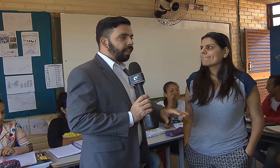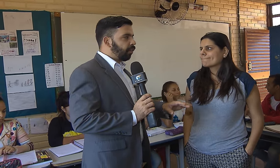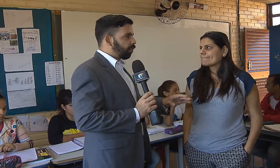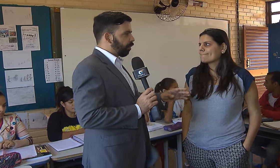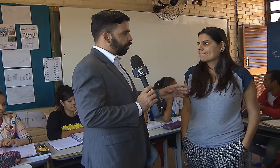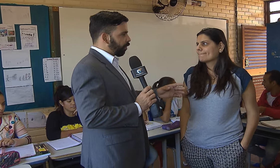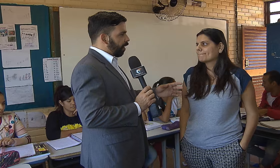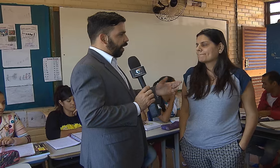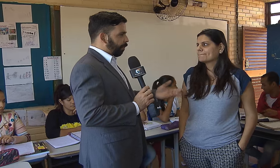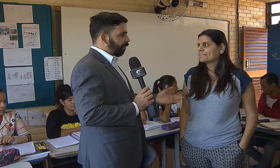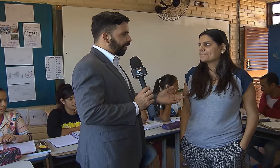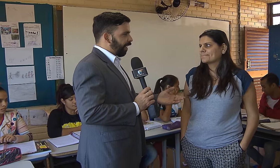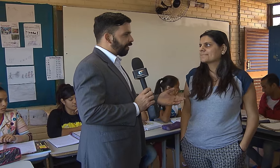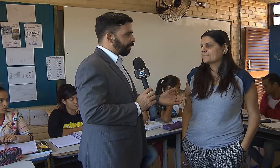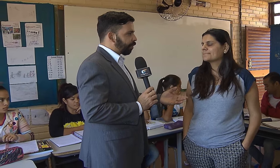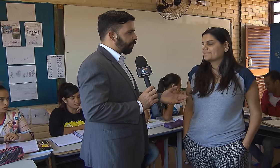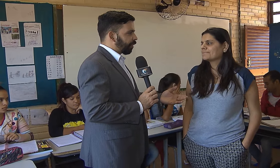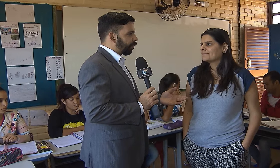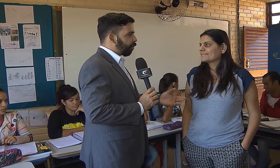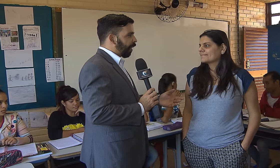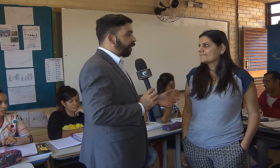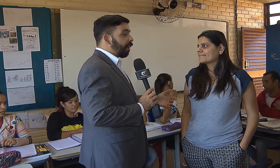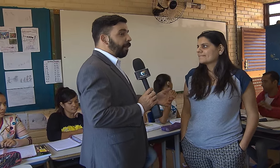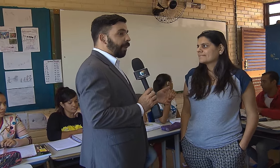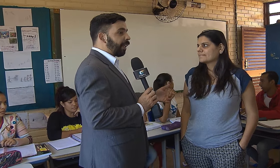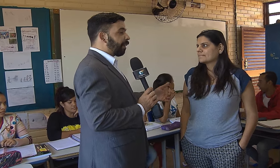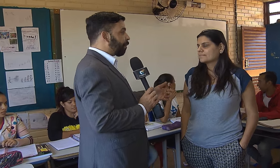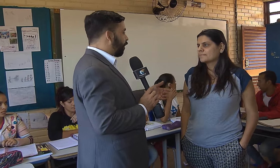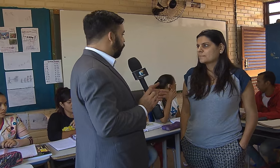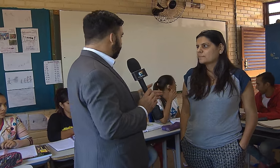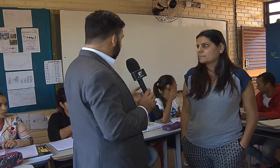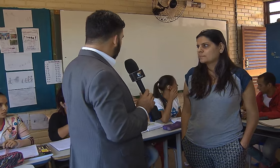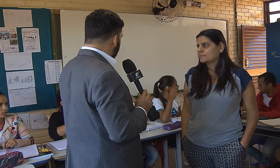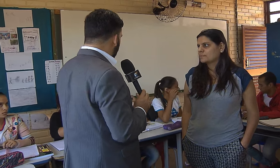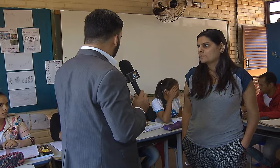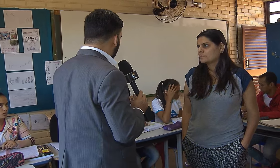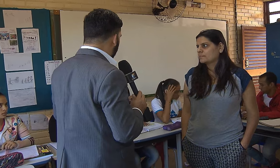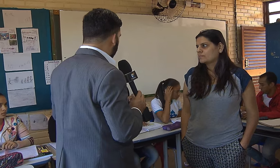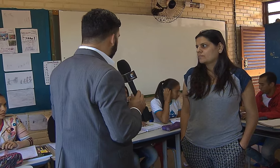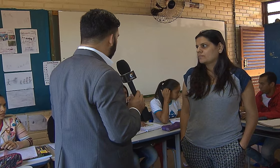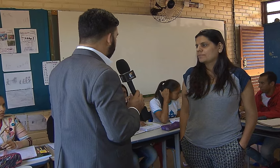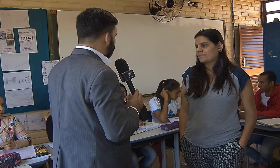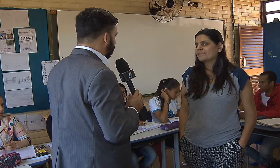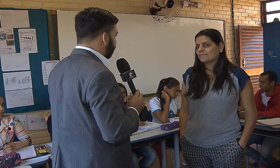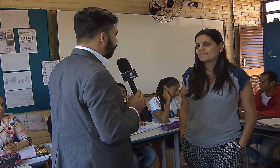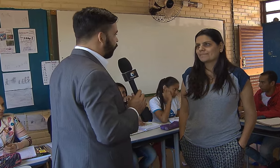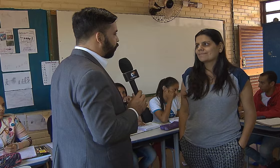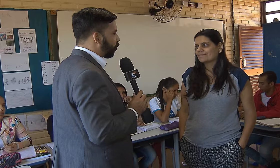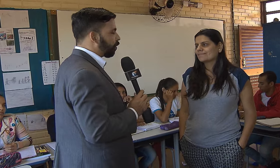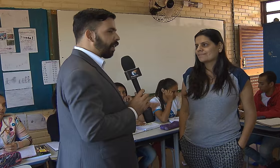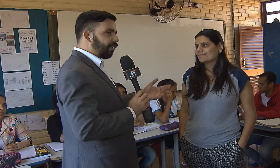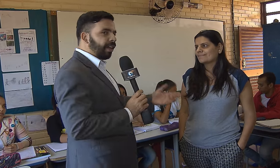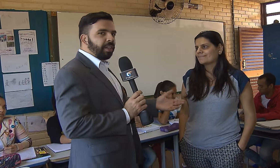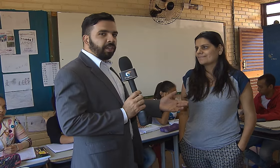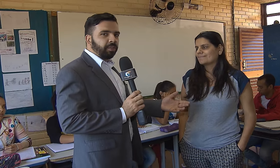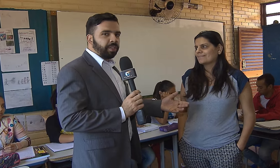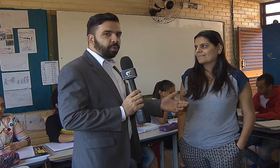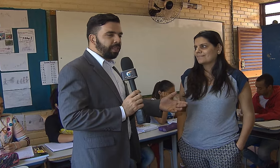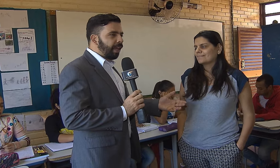nós vamos aproveitar que estamos conversando com ela para também conversar com os alunos aqui que são surdos, ela vai nos ajudar